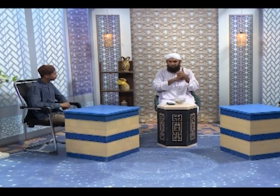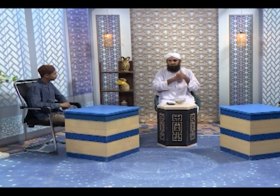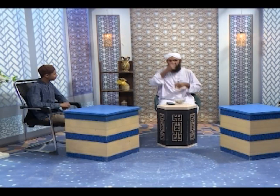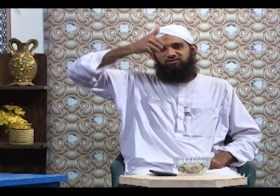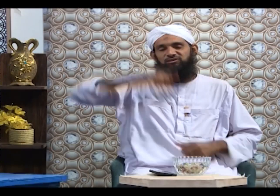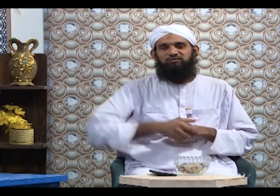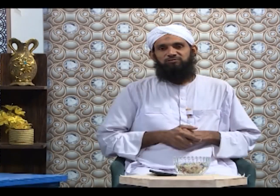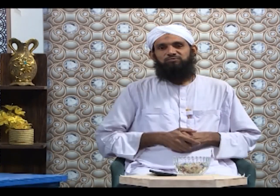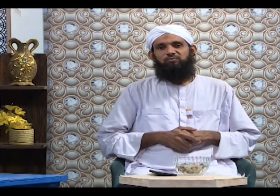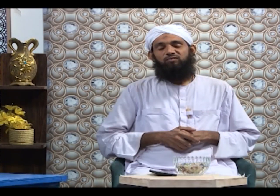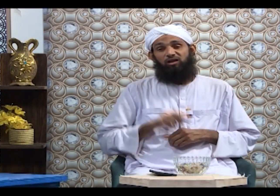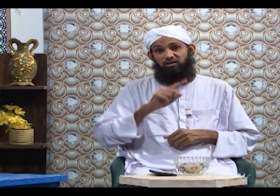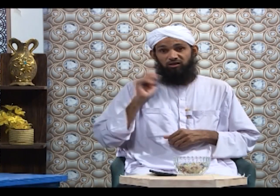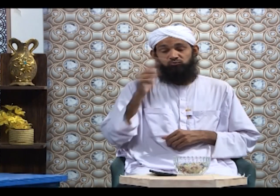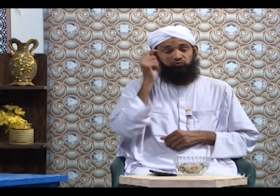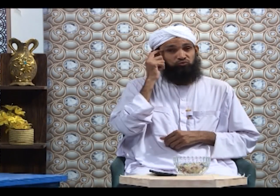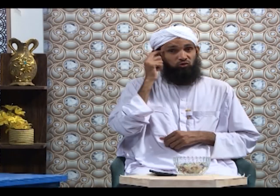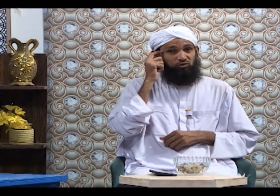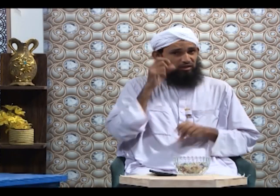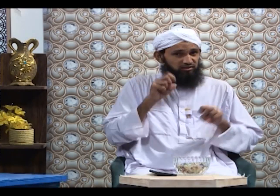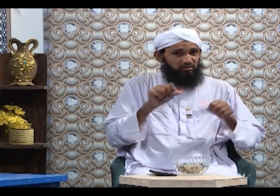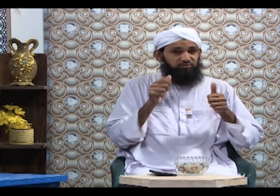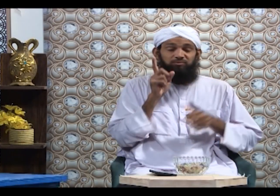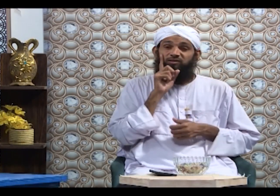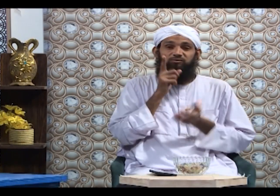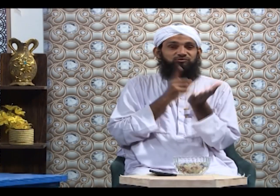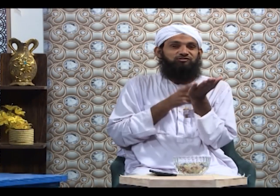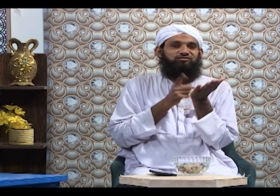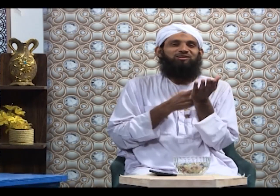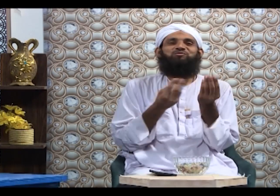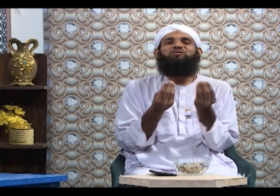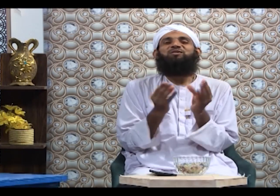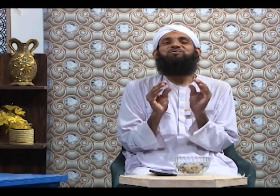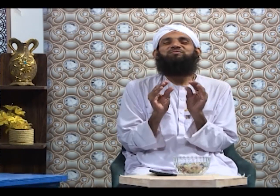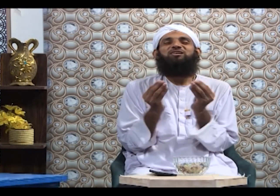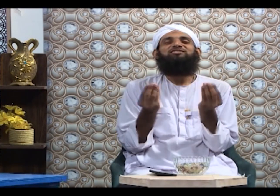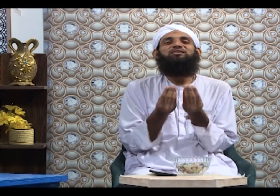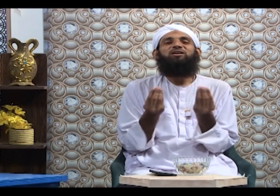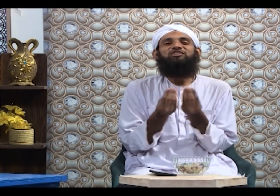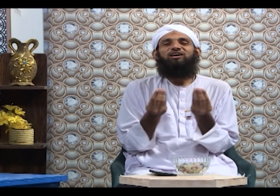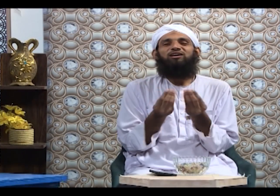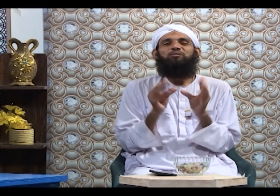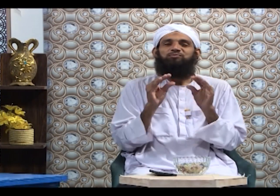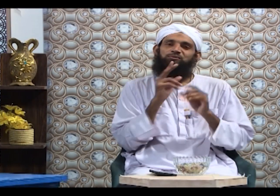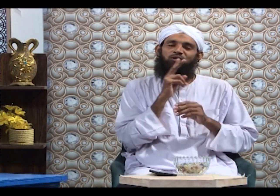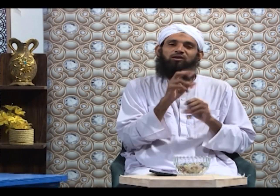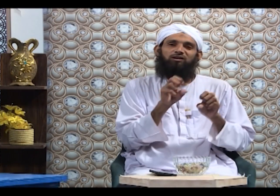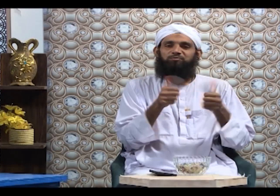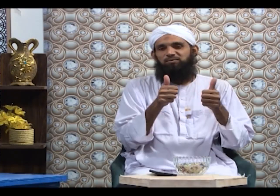انشاءاللہ۔ ہے فلاح و کامرانی نرمیوں آسانی میں، ہر بنا کام بگڑ جاتا ہے نادانی میں۔ صلو علی